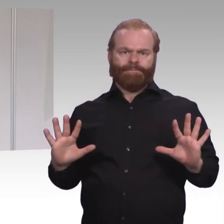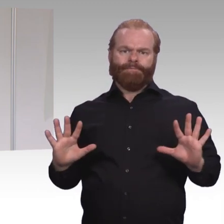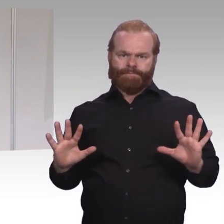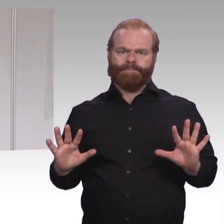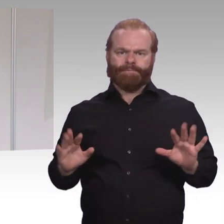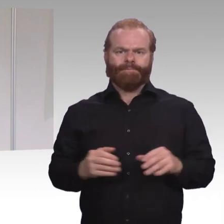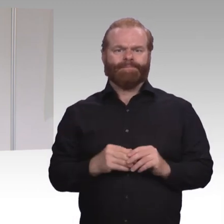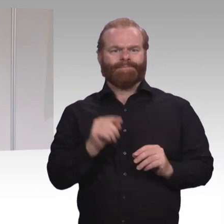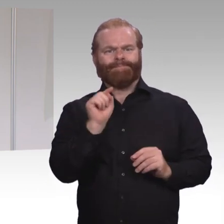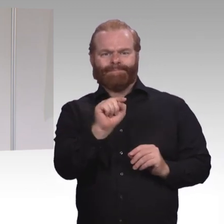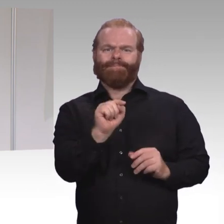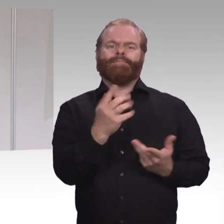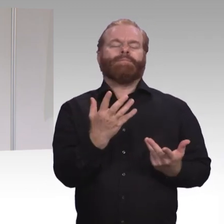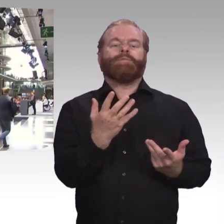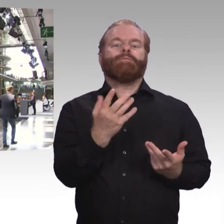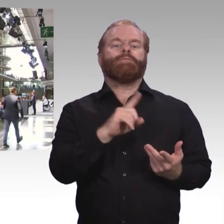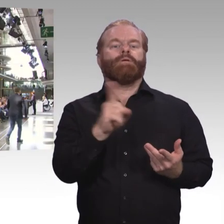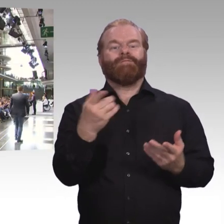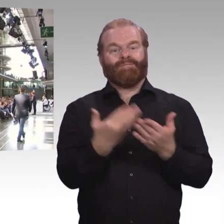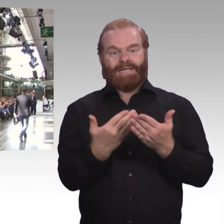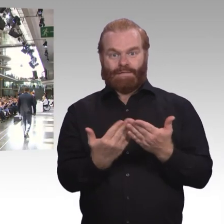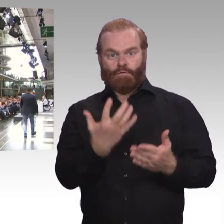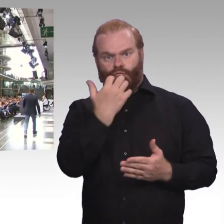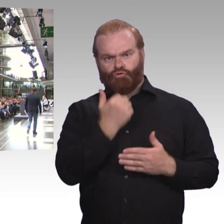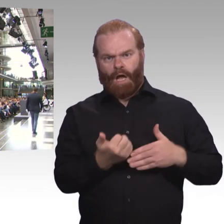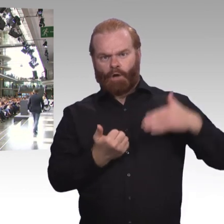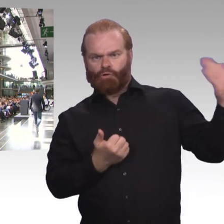und Personal. Es geht um unsere Bundeswehr.